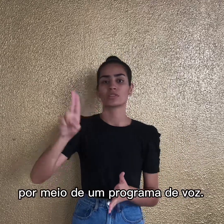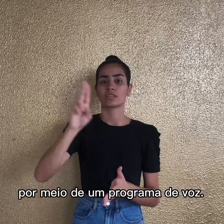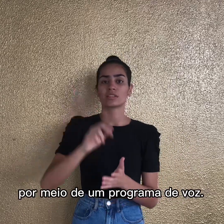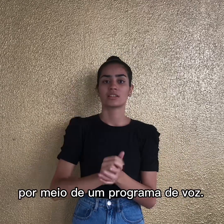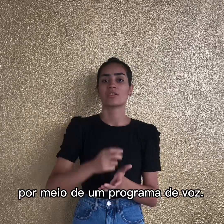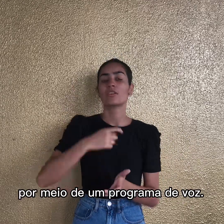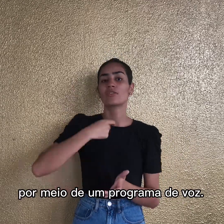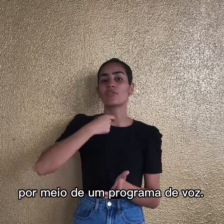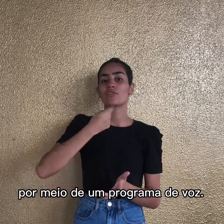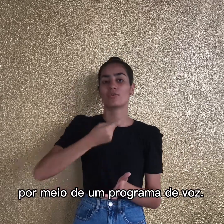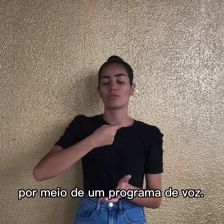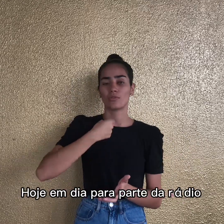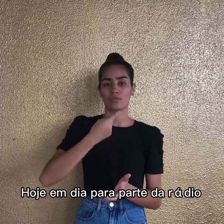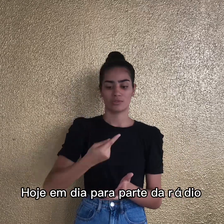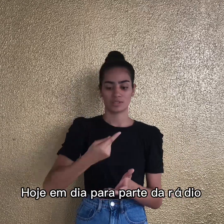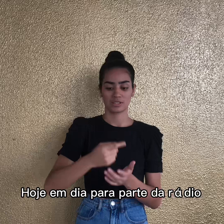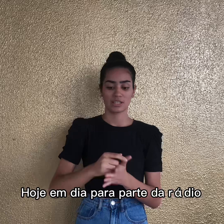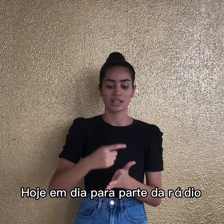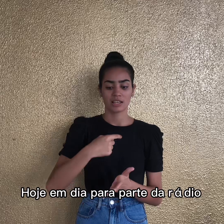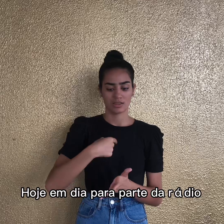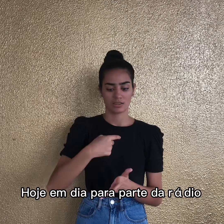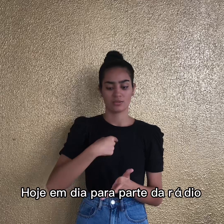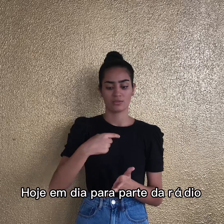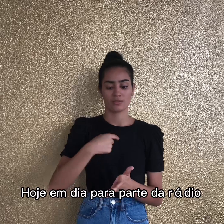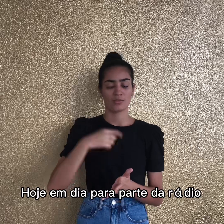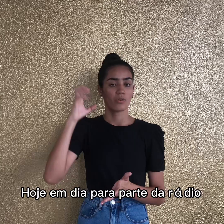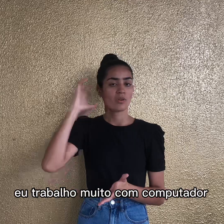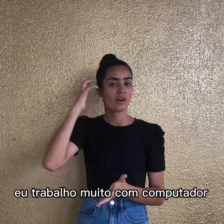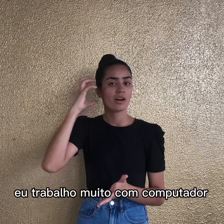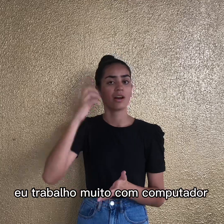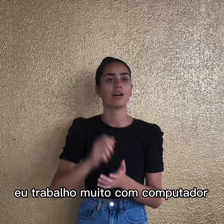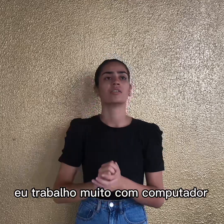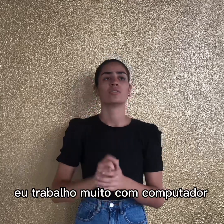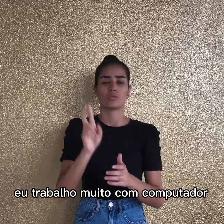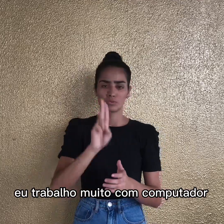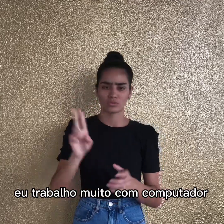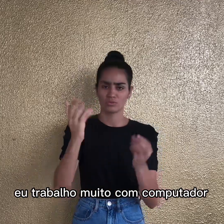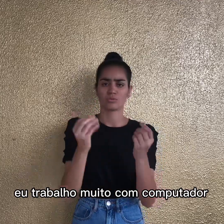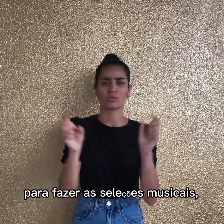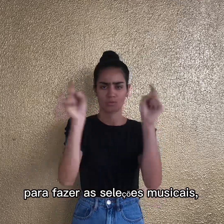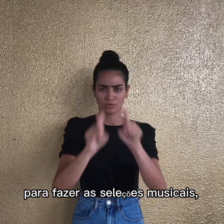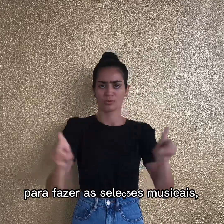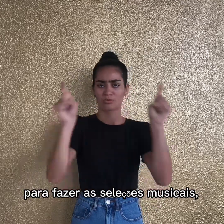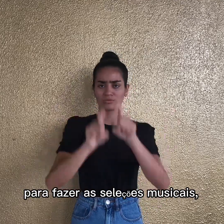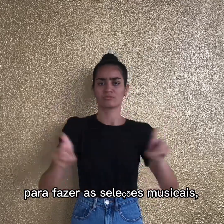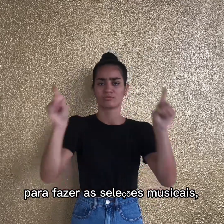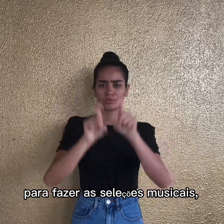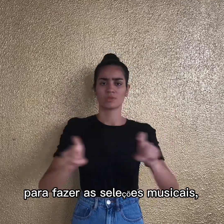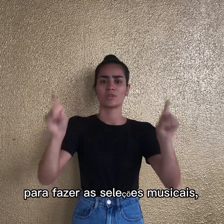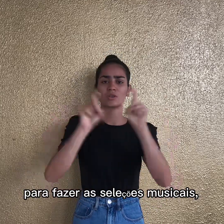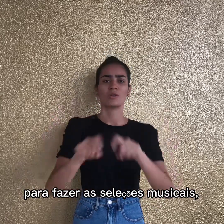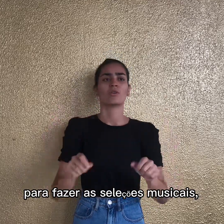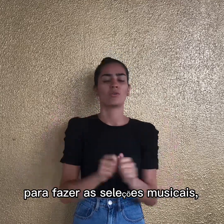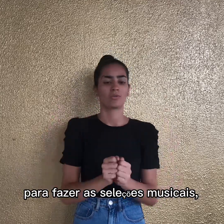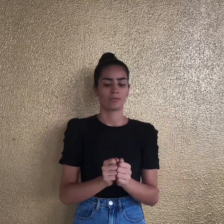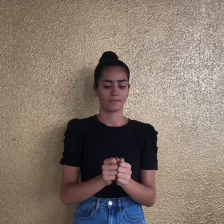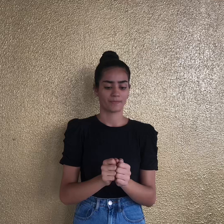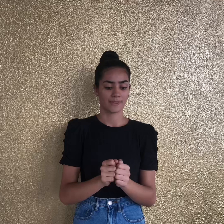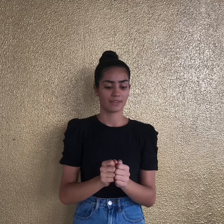meio de um programa de voz. Hoje em dia, para a parte da rádio, eu trabalho muito com o computador para fazer as seleções musicais, os programas,